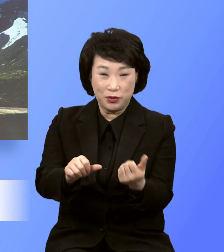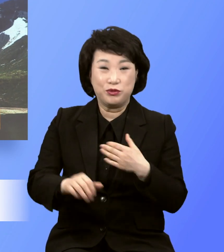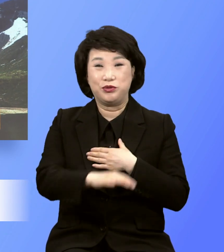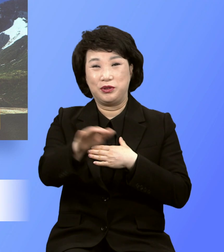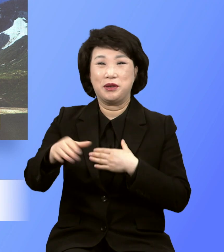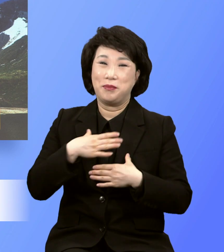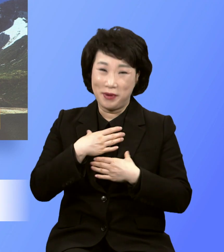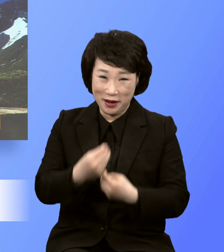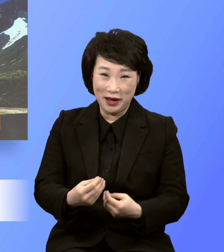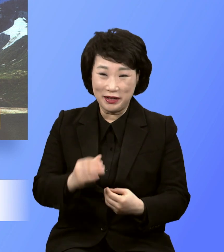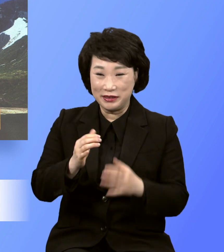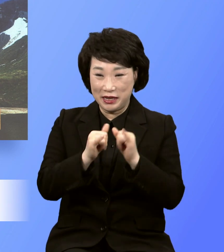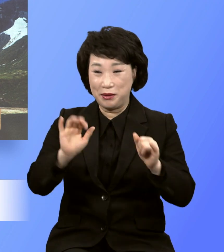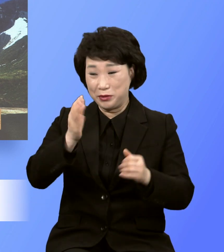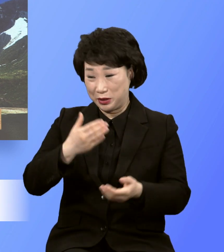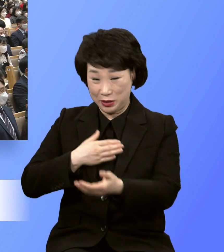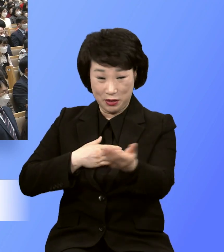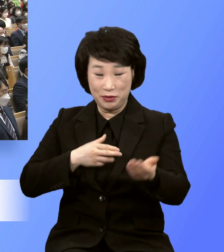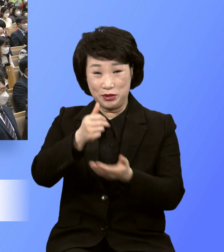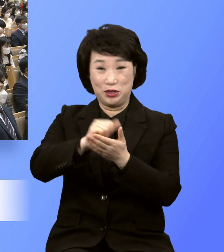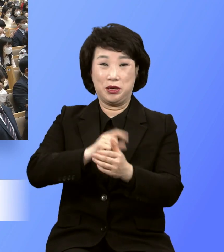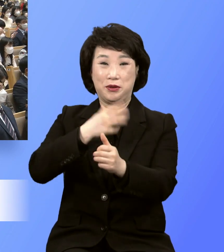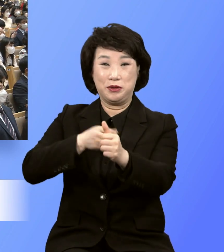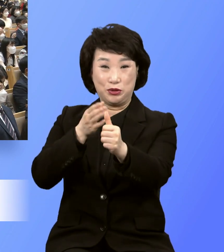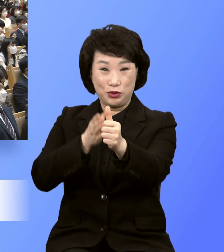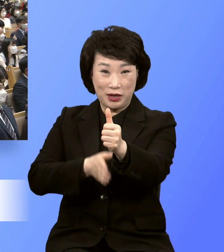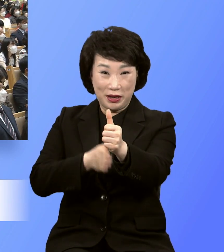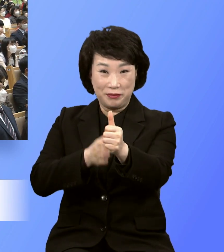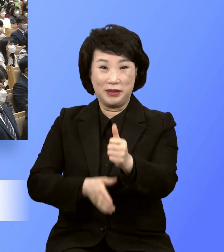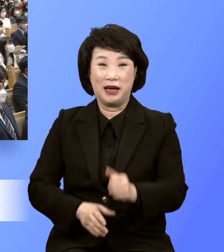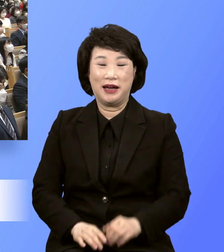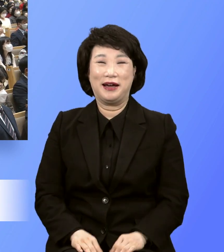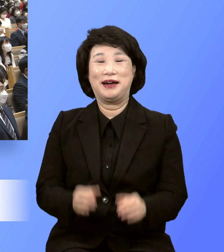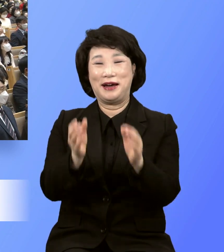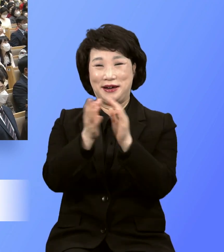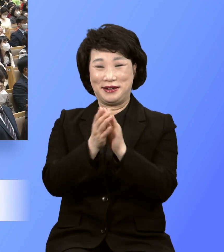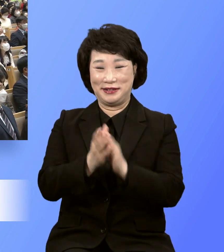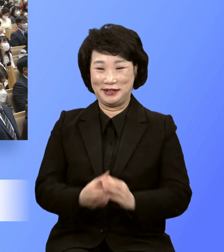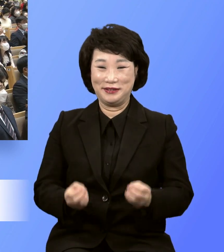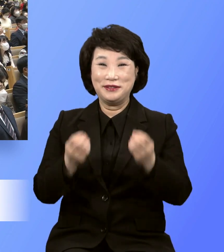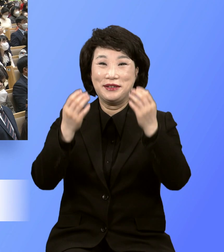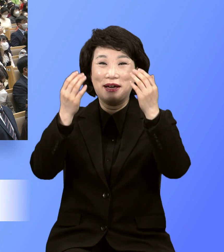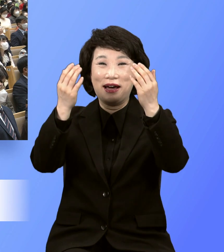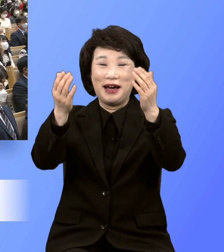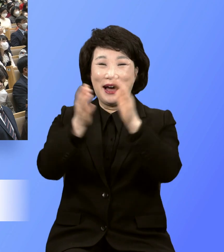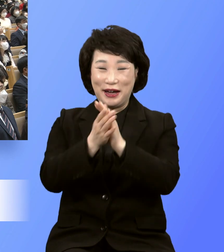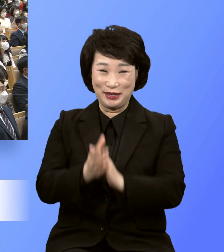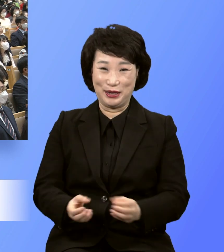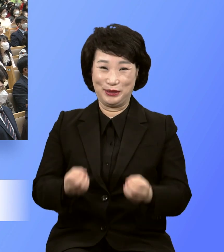자유한 사람 되기를 주님의 이름으로 축원합니다. 할렐루야,